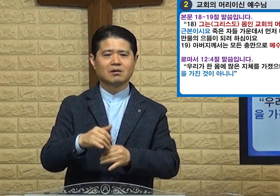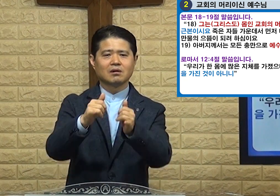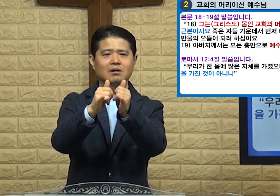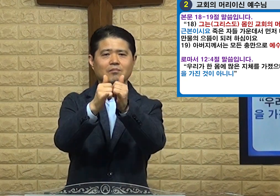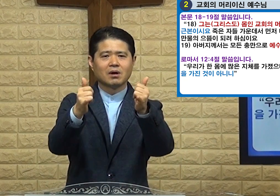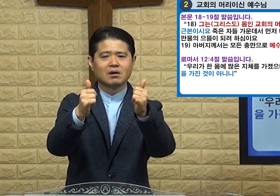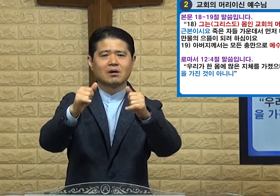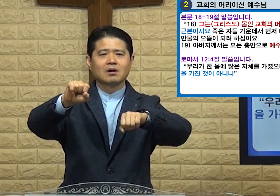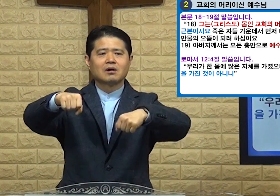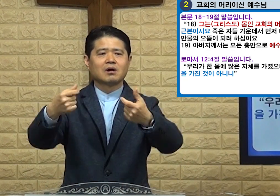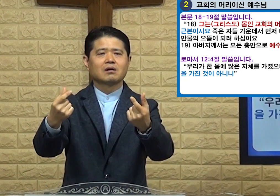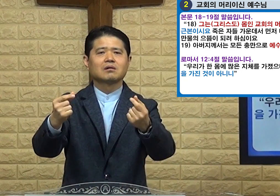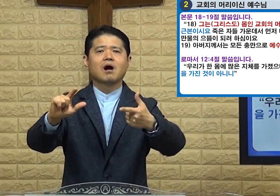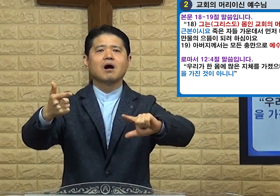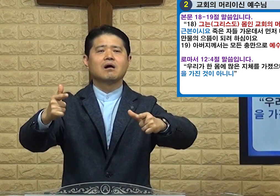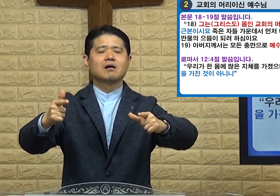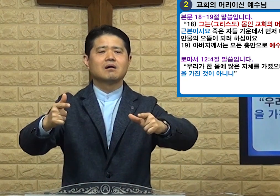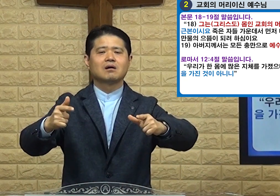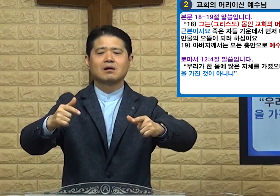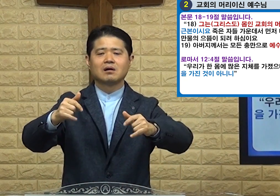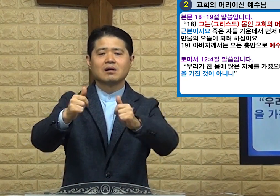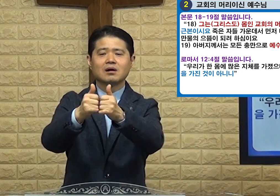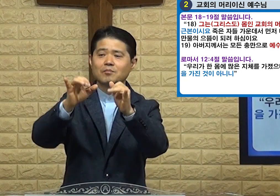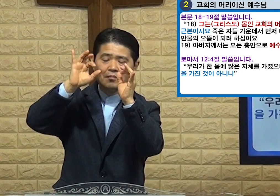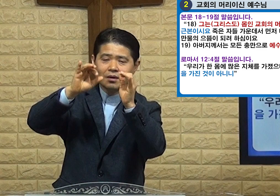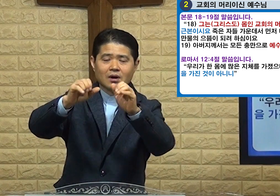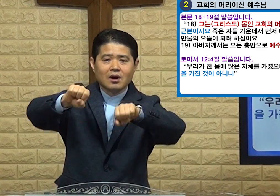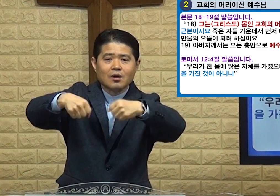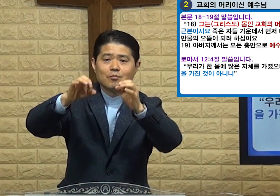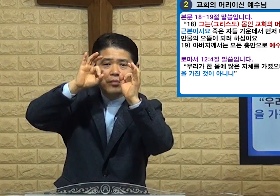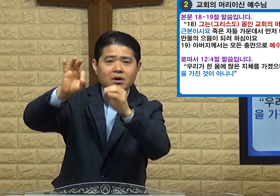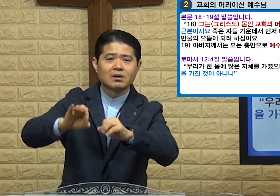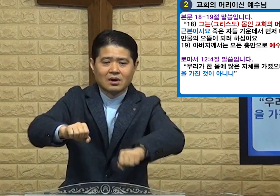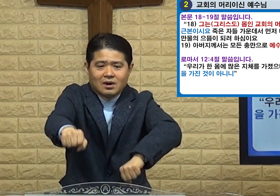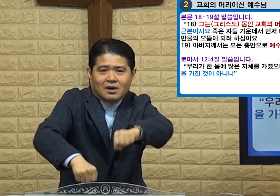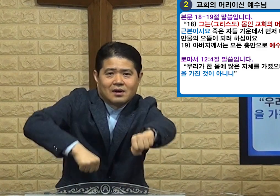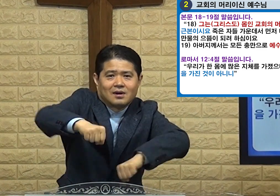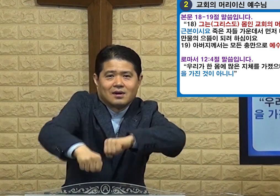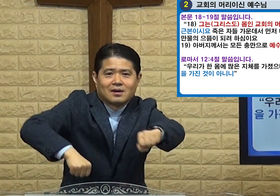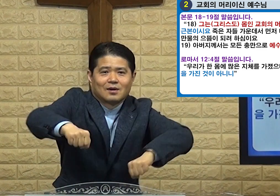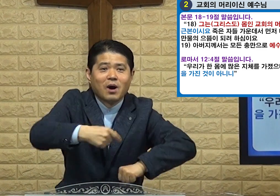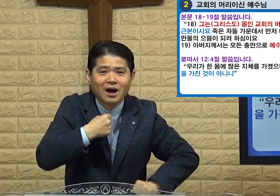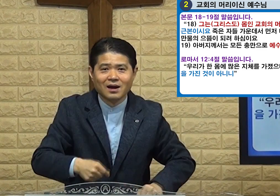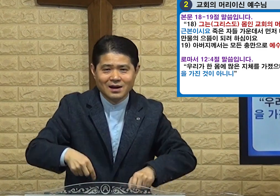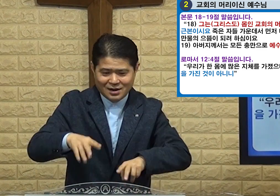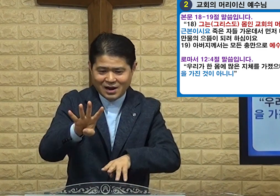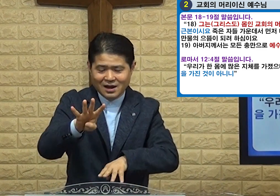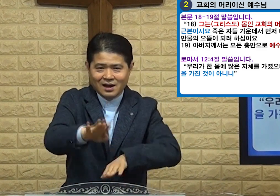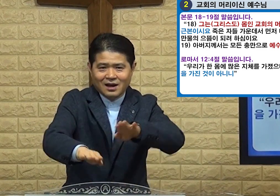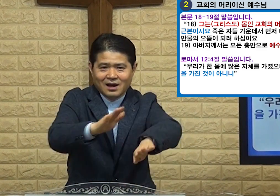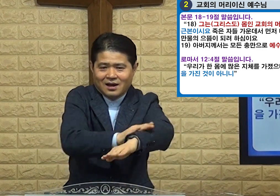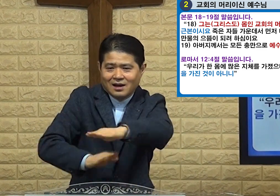훌륭하신 분입니다. 이 인간을 동물과도 같지 않게 하시고 동물을 보십시오. 그저 네 발로